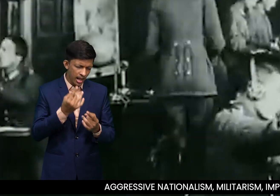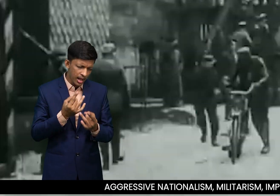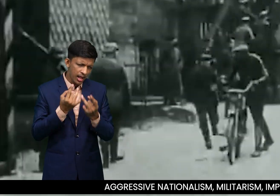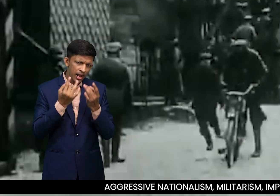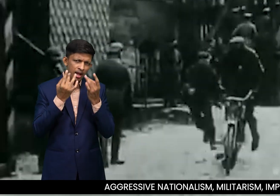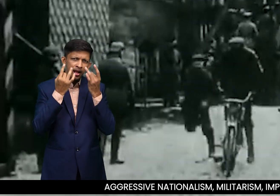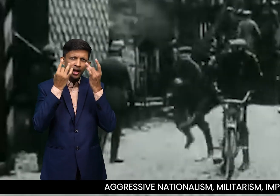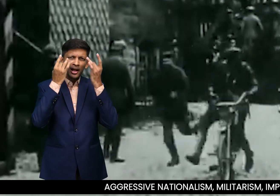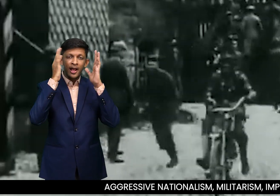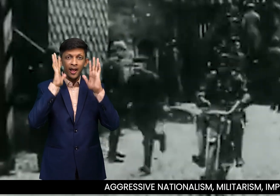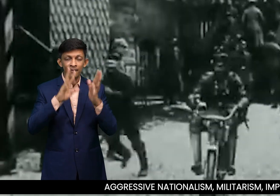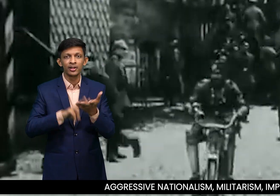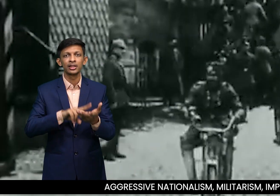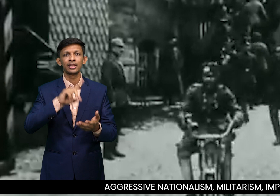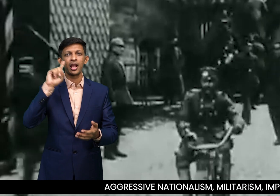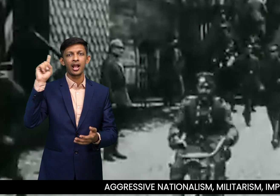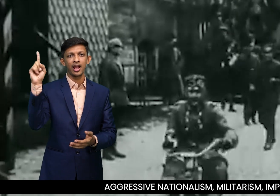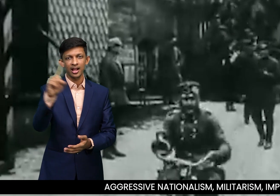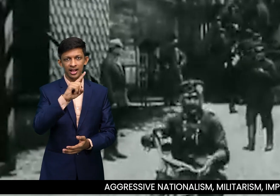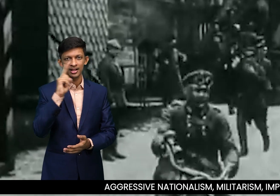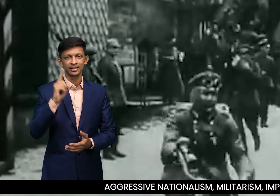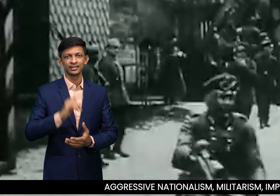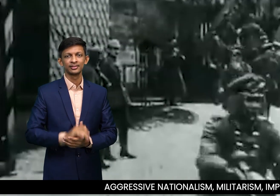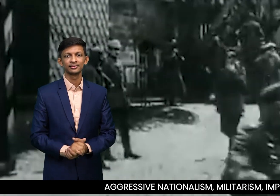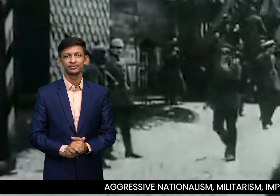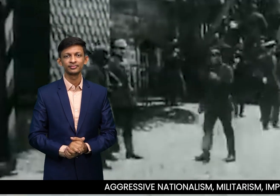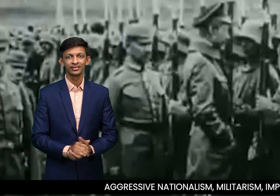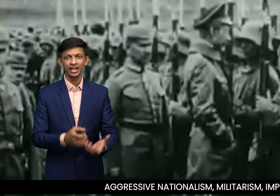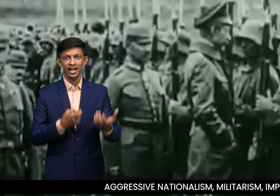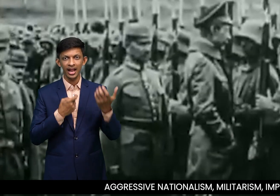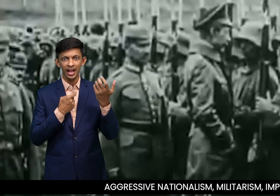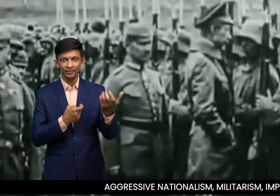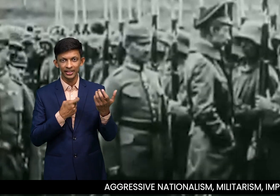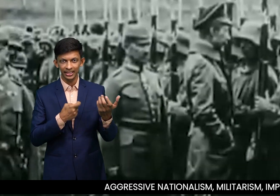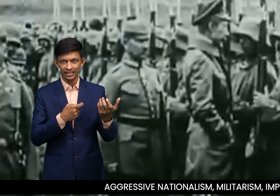అగ్రెసివ్ నేషనలిజం, మిలిటరిజం, ఇంపీరియాలిజం,